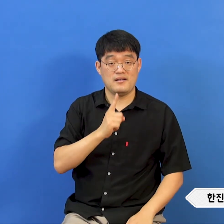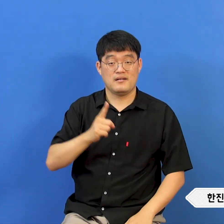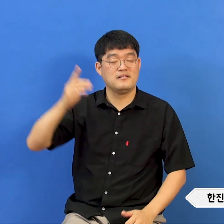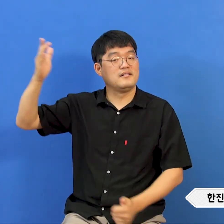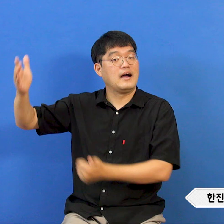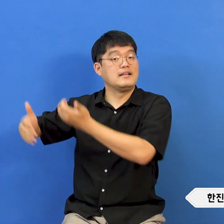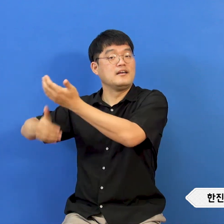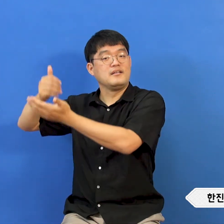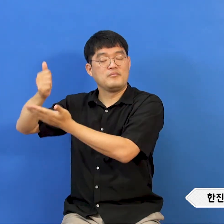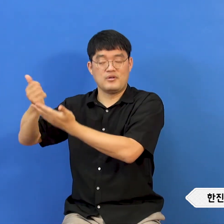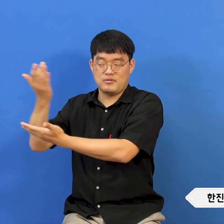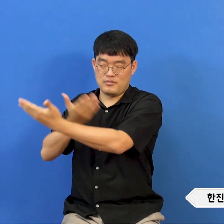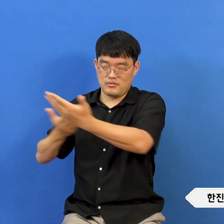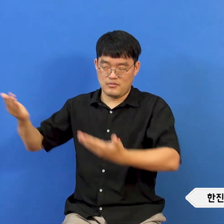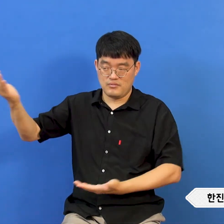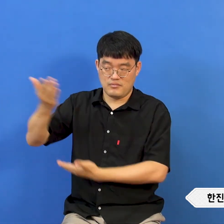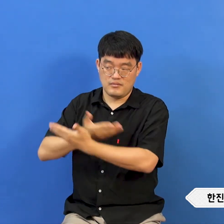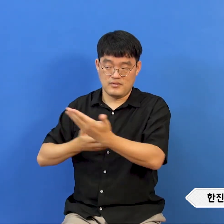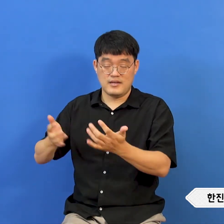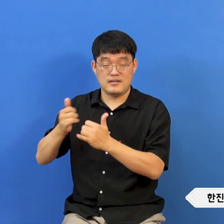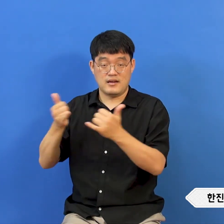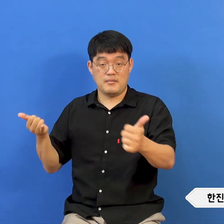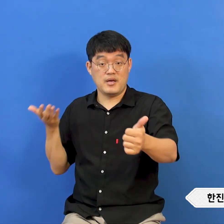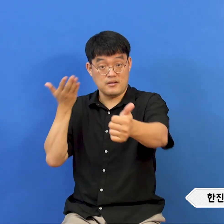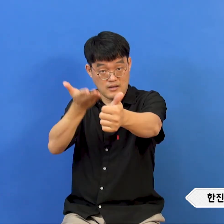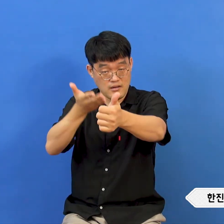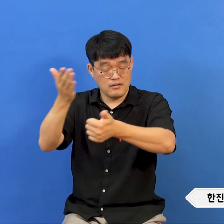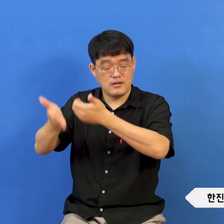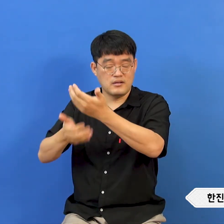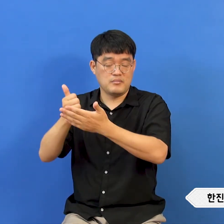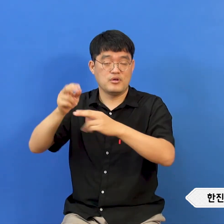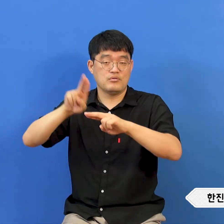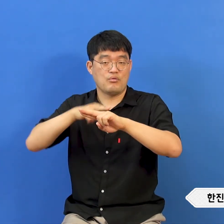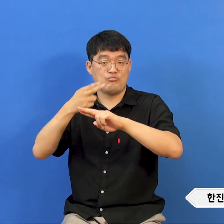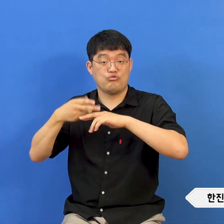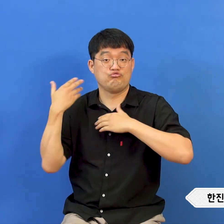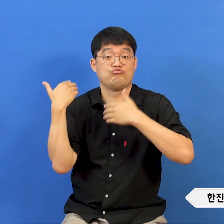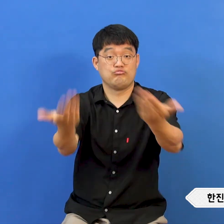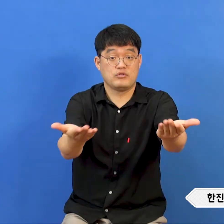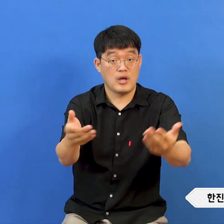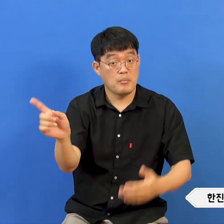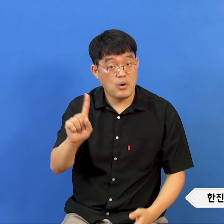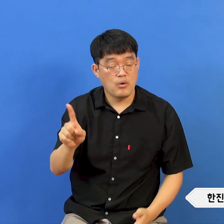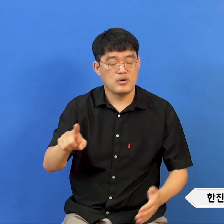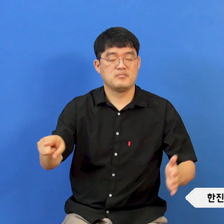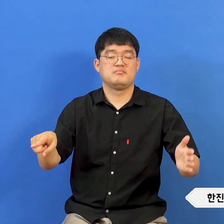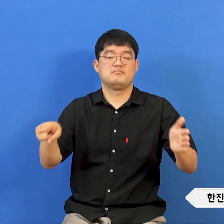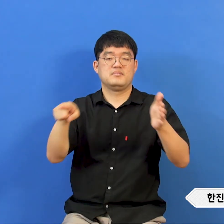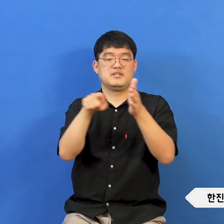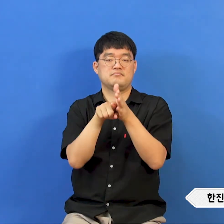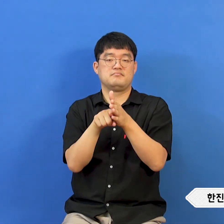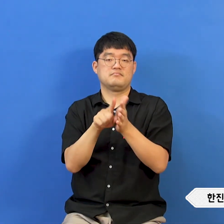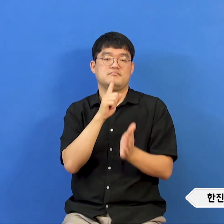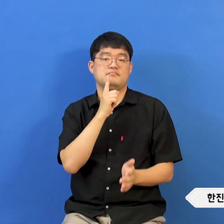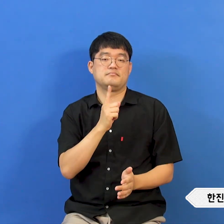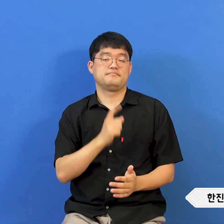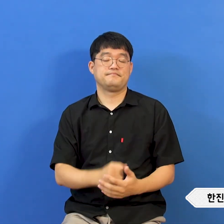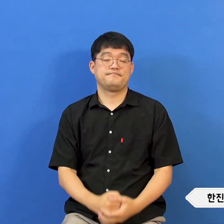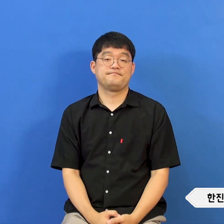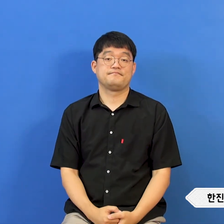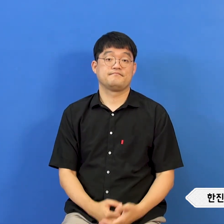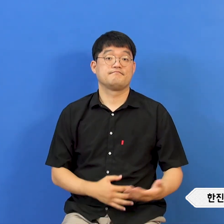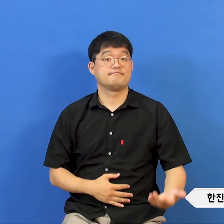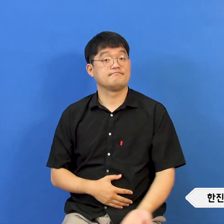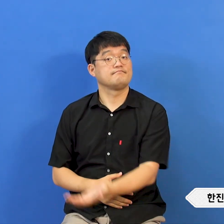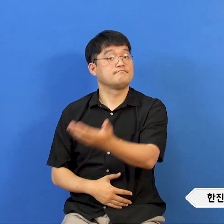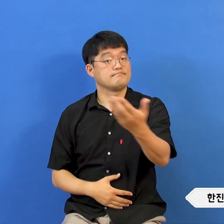하나님과 교통하는 사람에게 하나님께서 선물로 안겨주시는 것이 믿음입니다. 자,